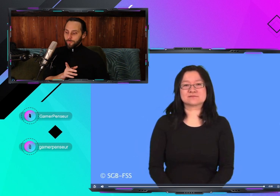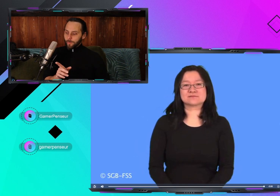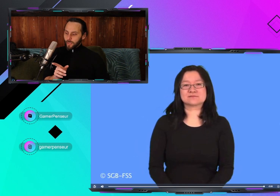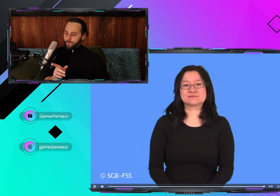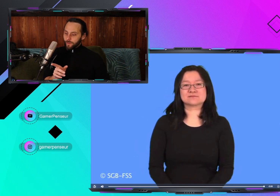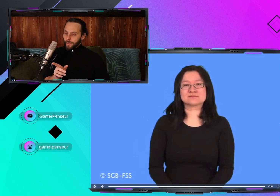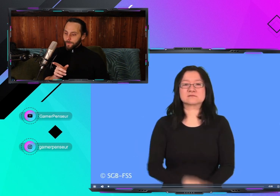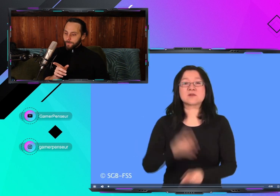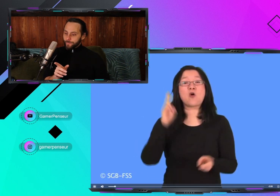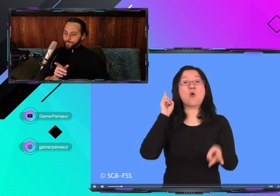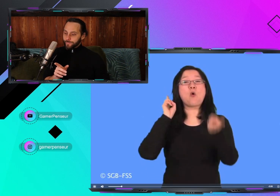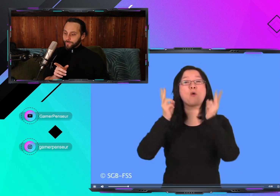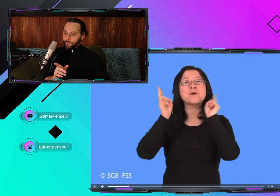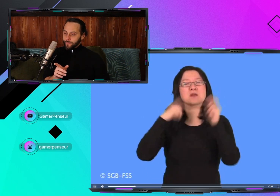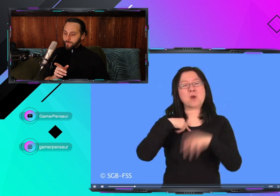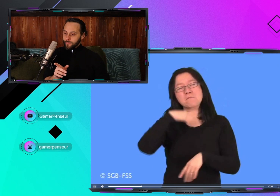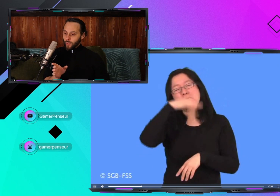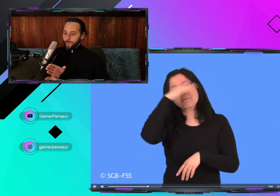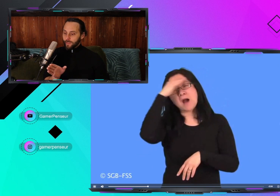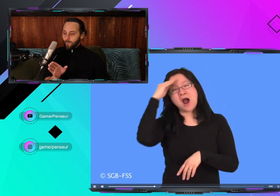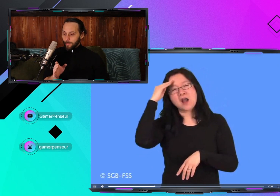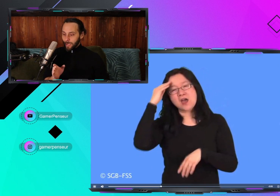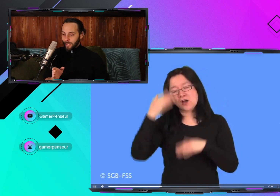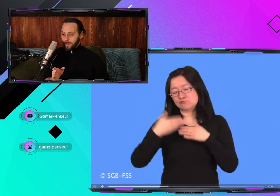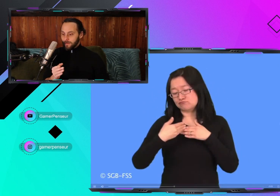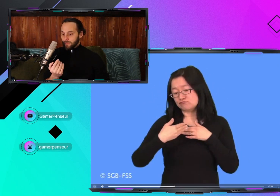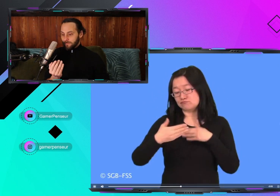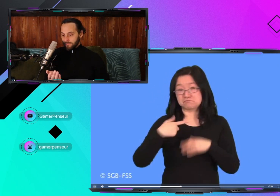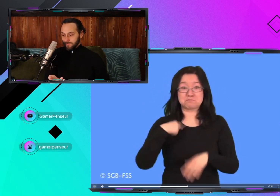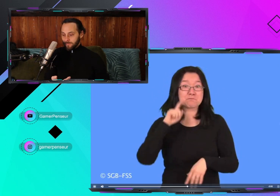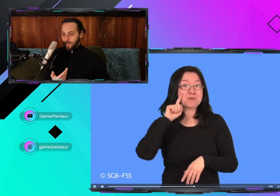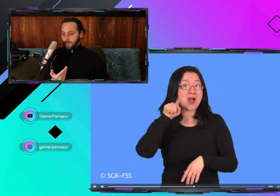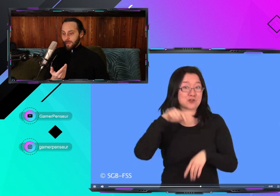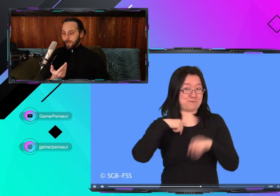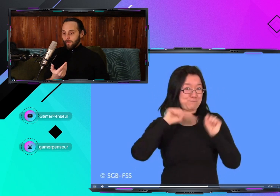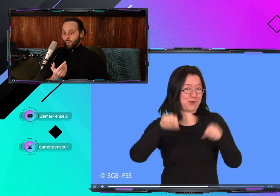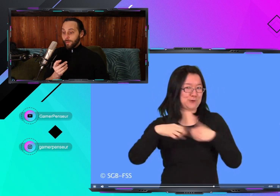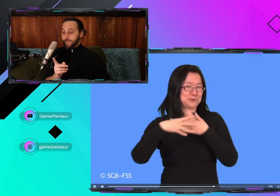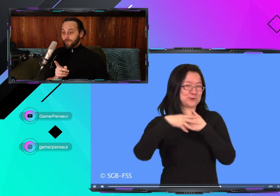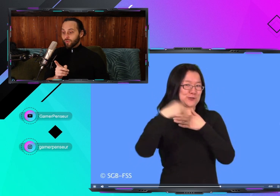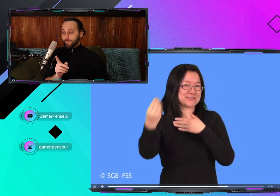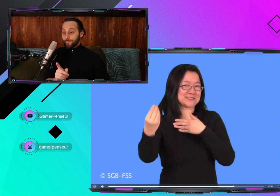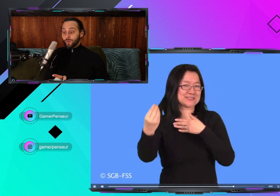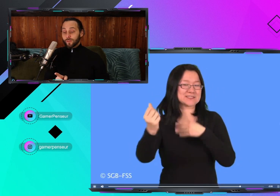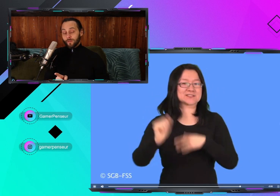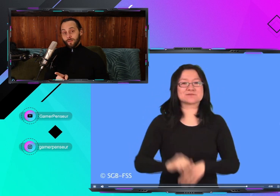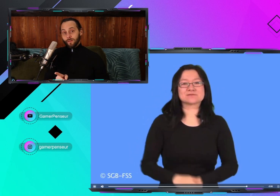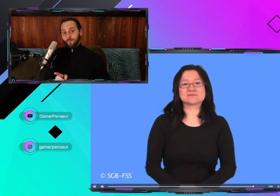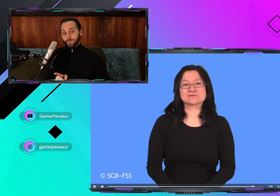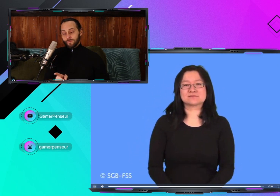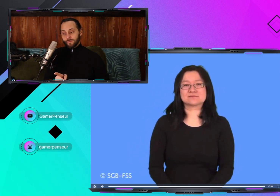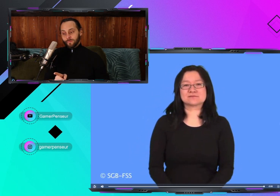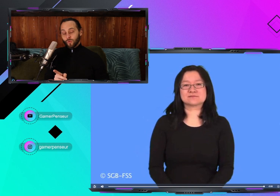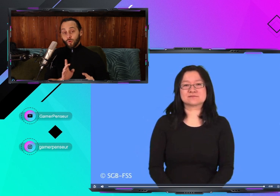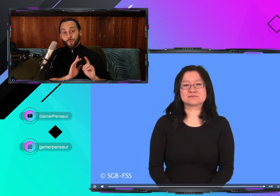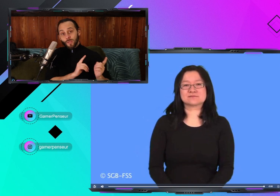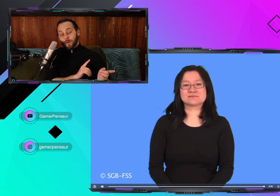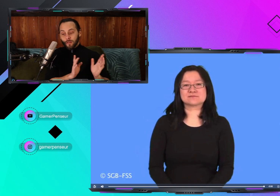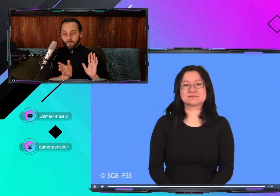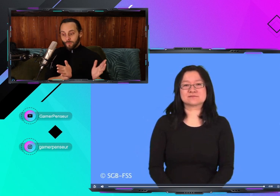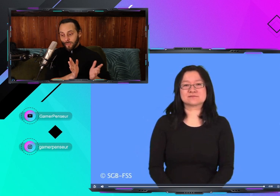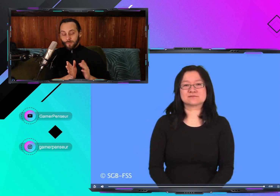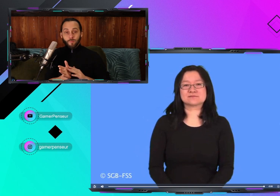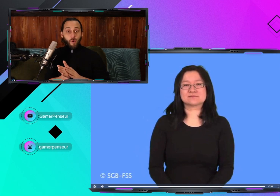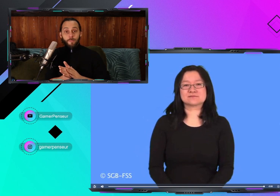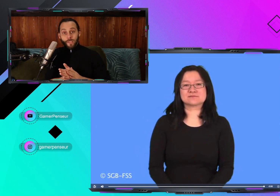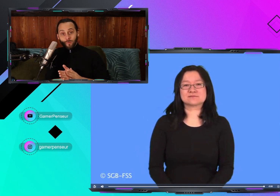Voilà. Puis après elle fait hôpital, moi malade. Moi bientôt peut sortir. Donc le peut n'est pas à la